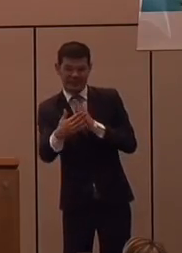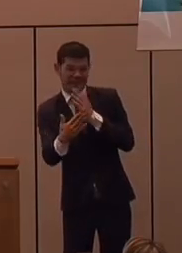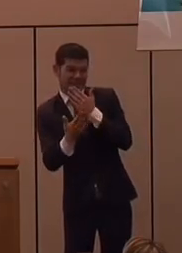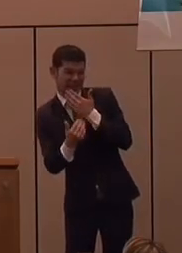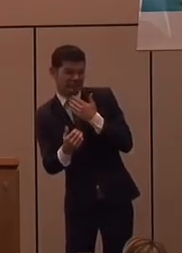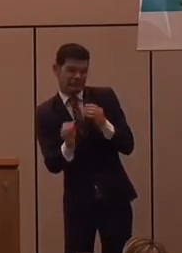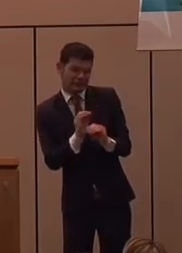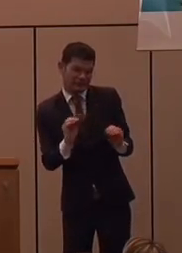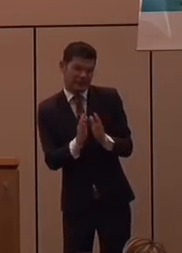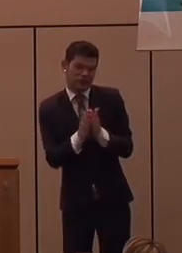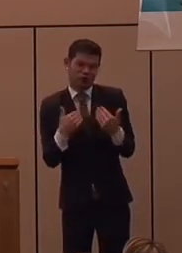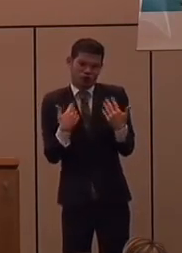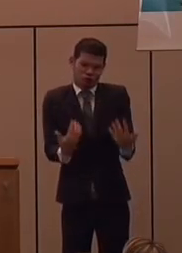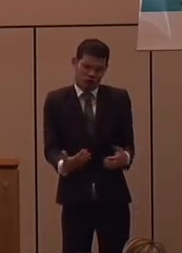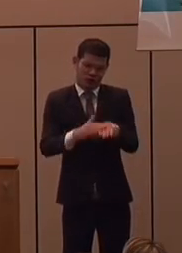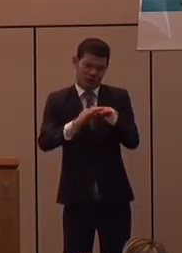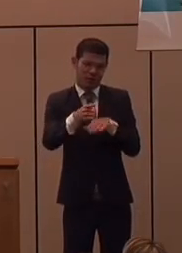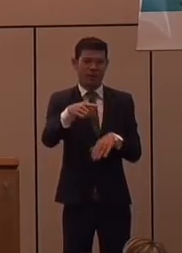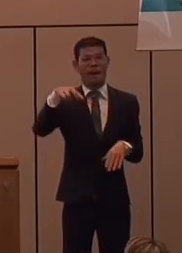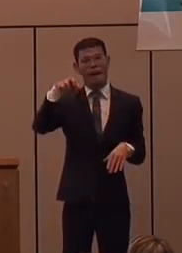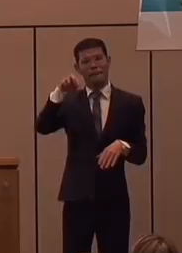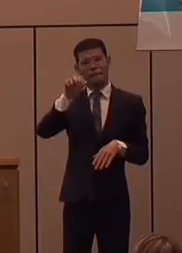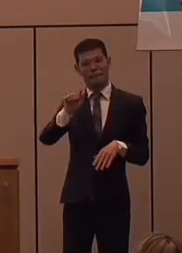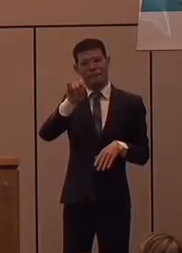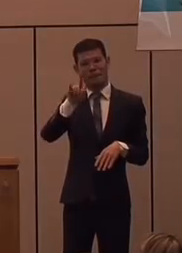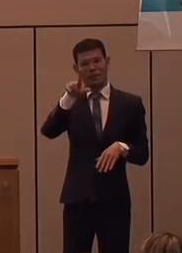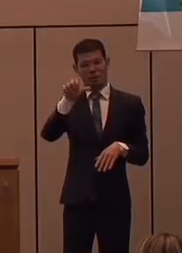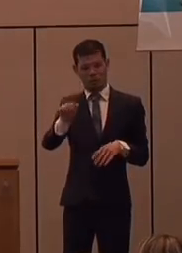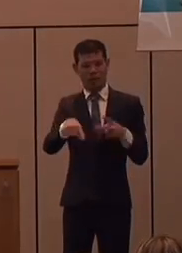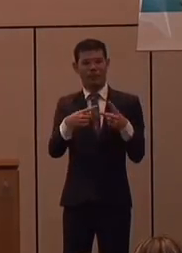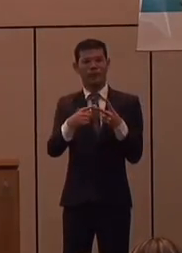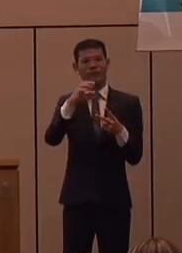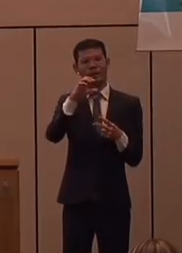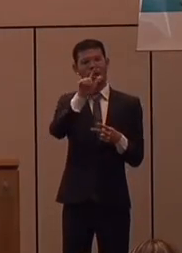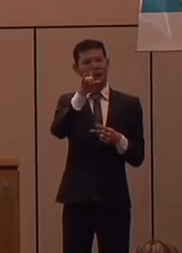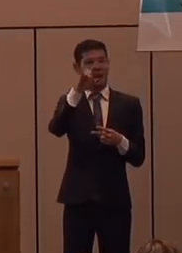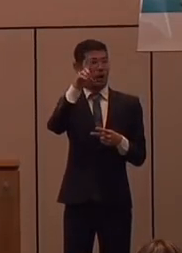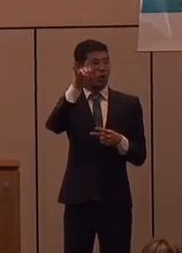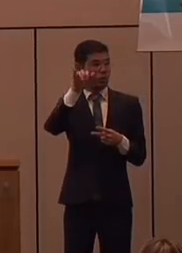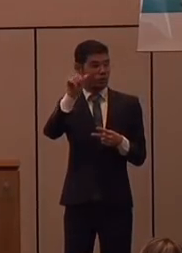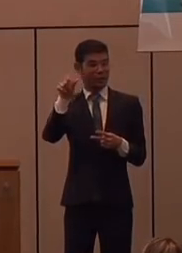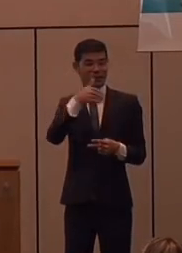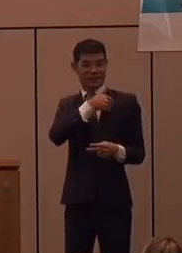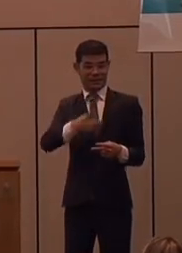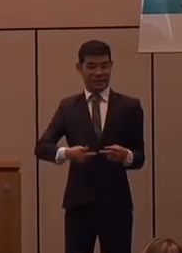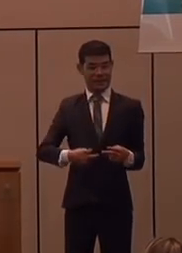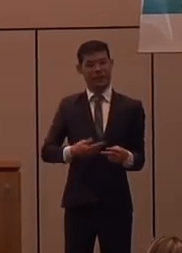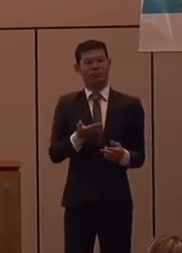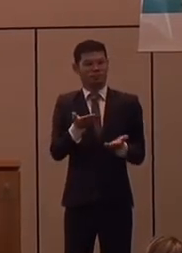quiero invitar a pau la corte la presidente de anato ya claudia barredora presidente acodrés a que ustedes